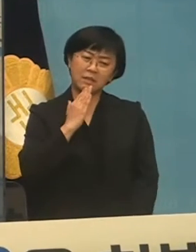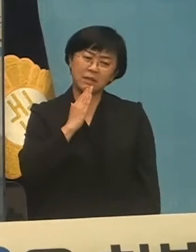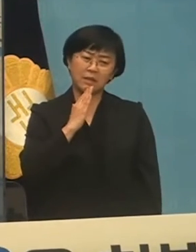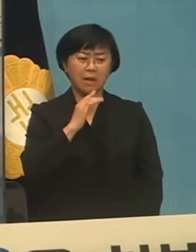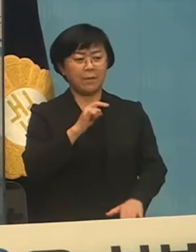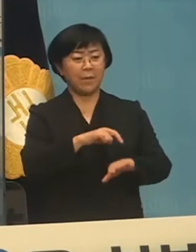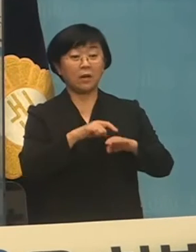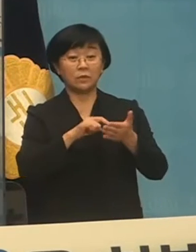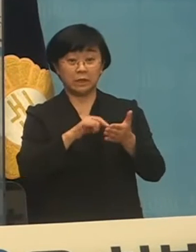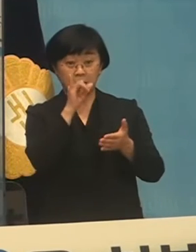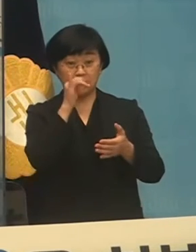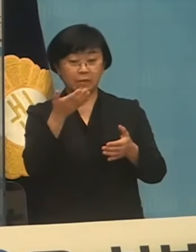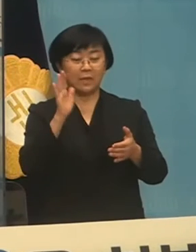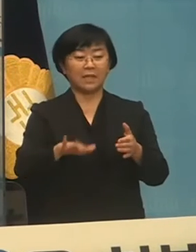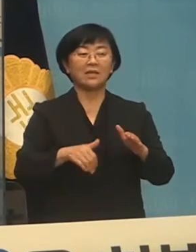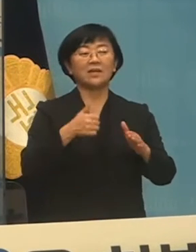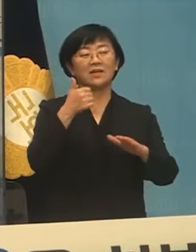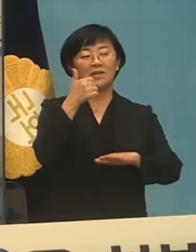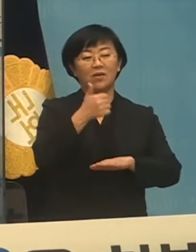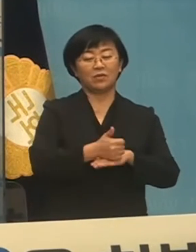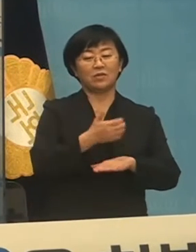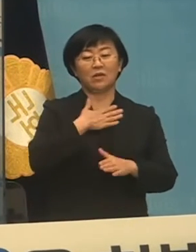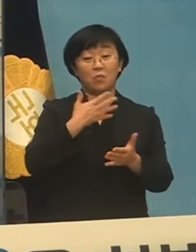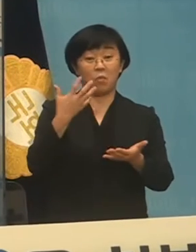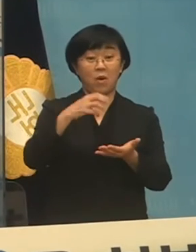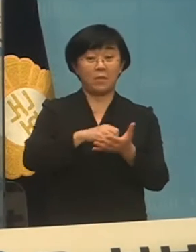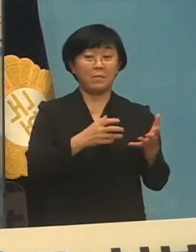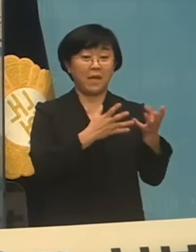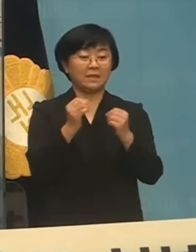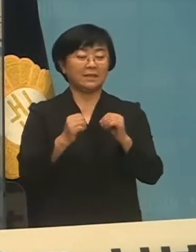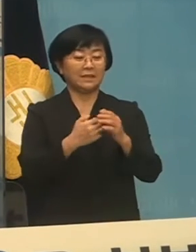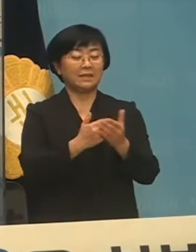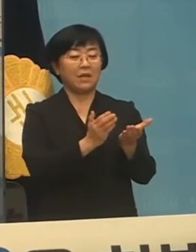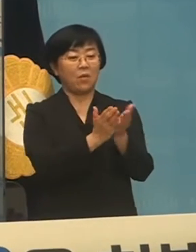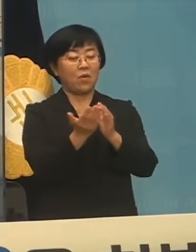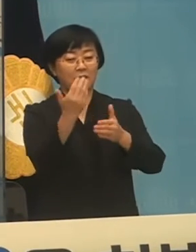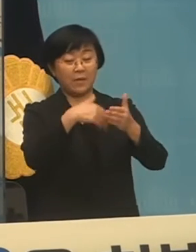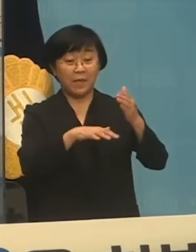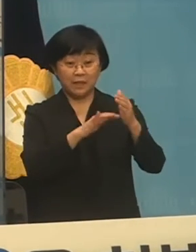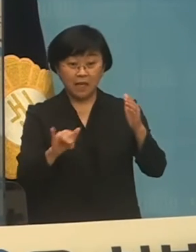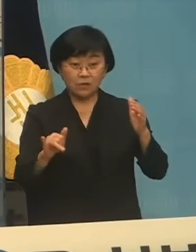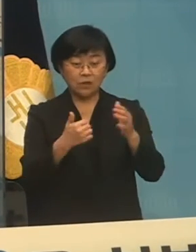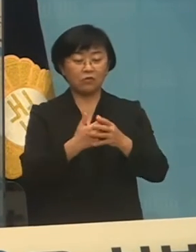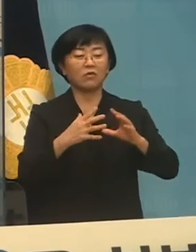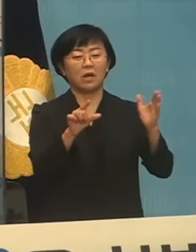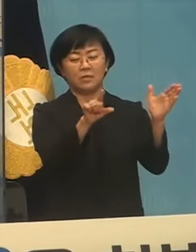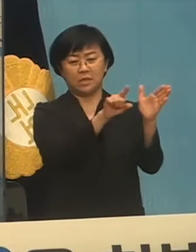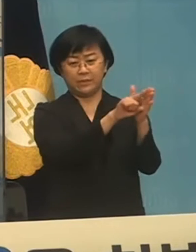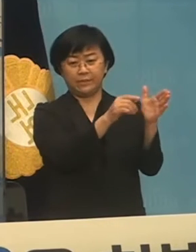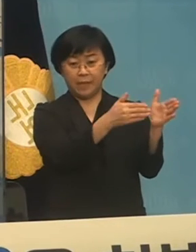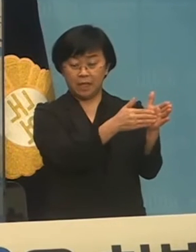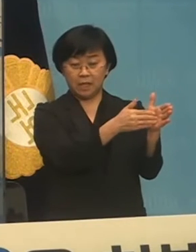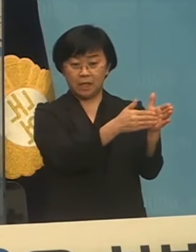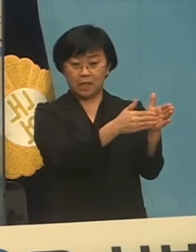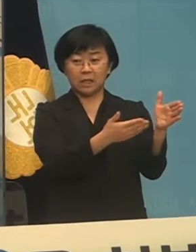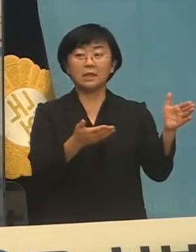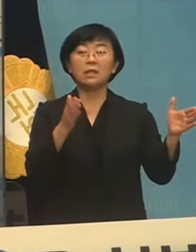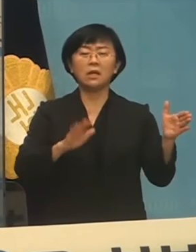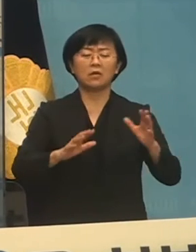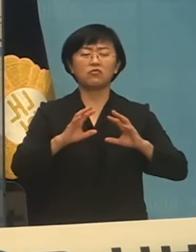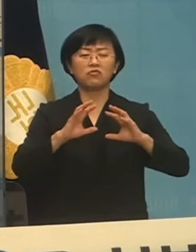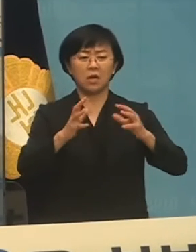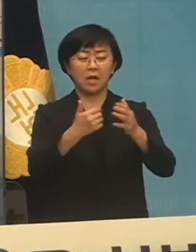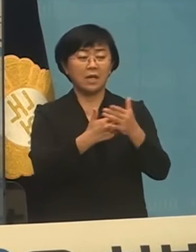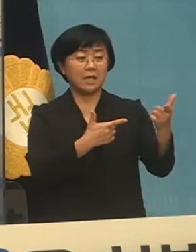마음도 있었지만 결국 저를 포함해 많은 세월호 희생자 가족들이 국가를 믿었습니다. 그래도